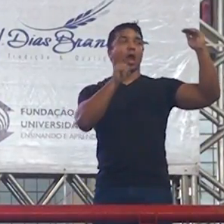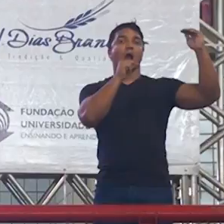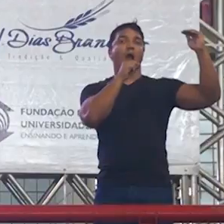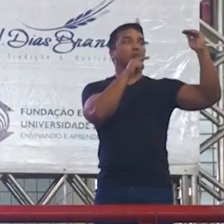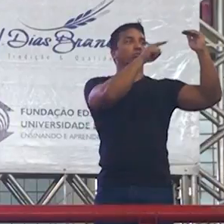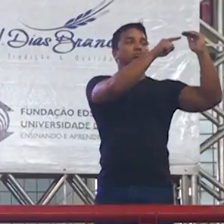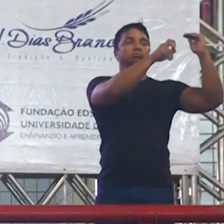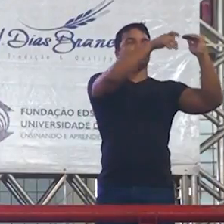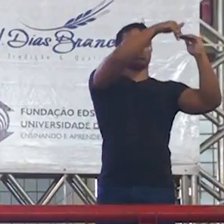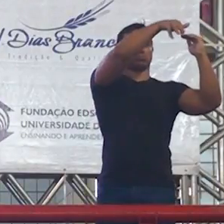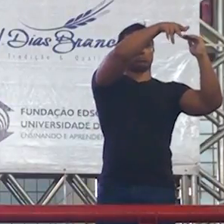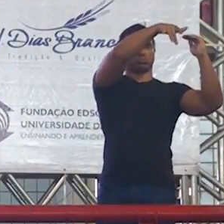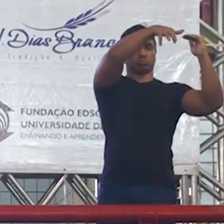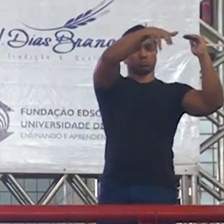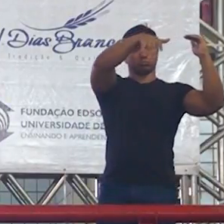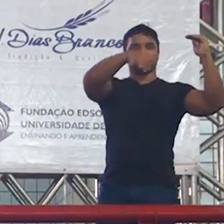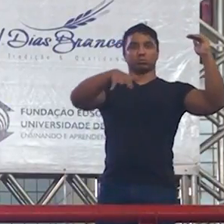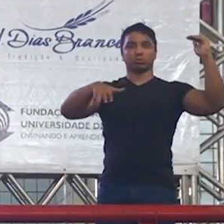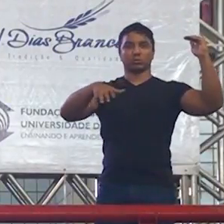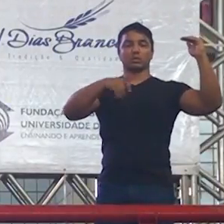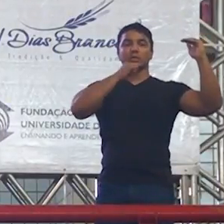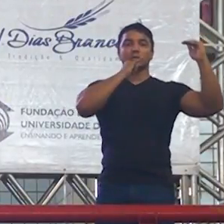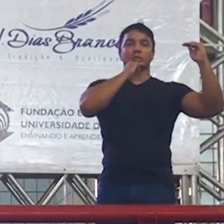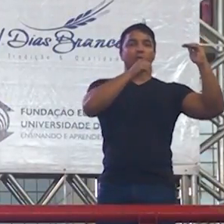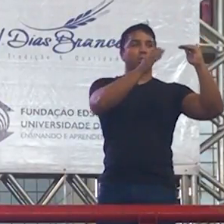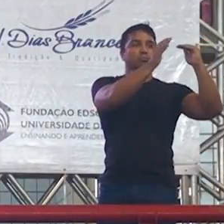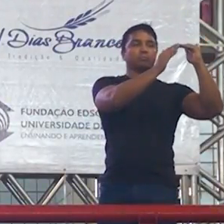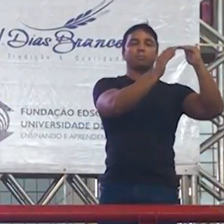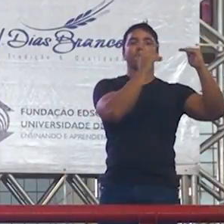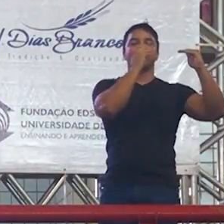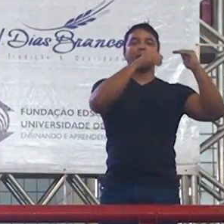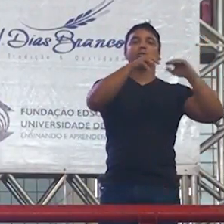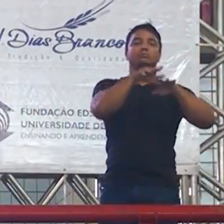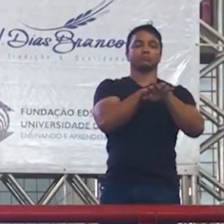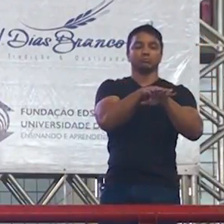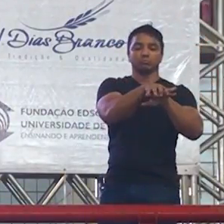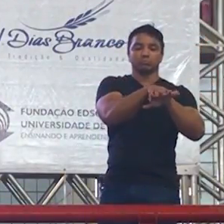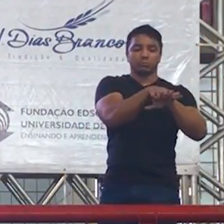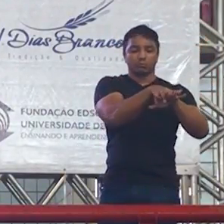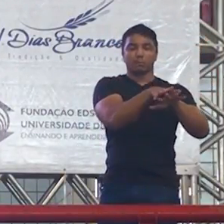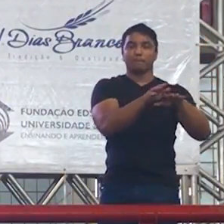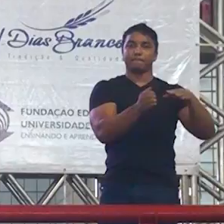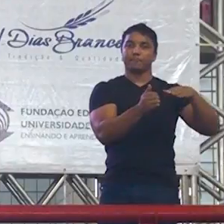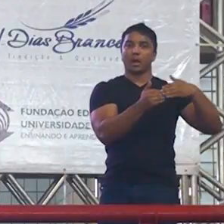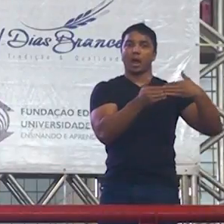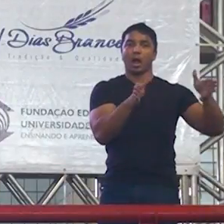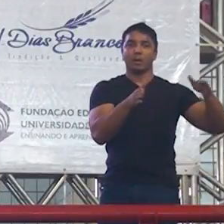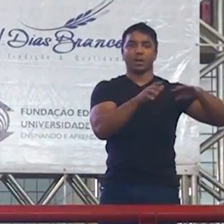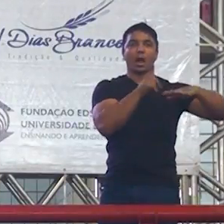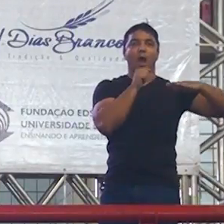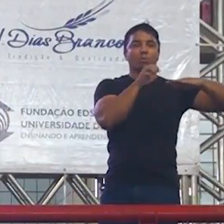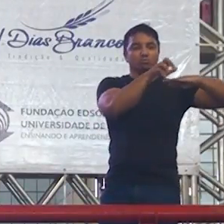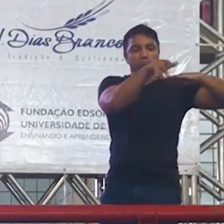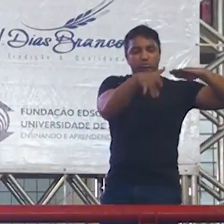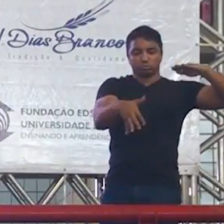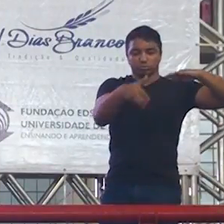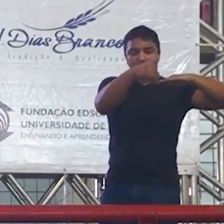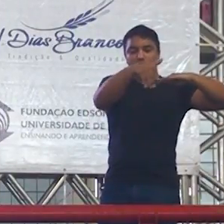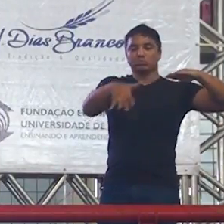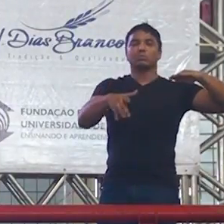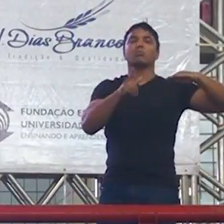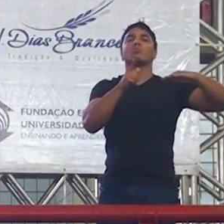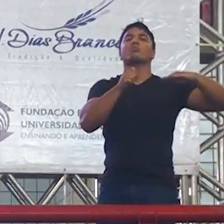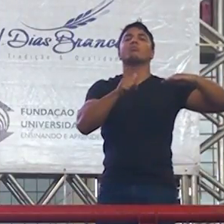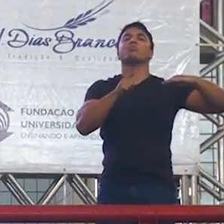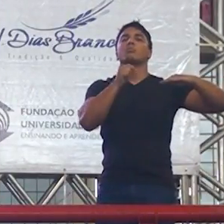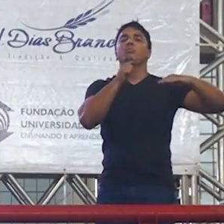em cima, quando a gente abre uma comporta, o que acontece com essa água? Ela desce. Por que ela desce?